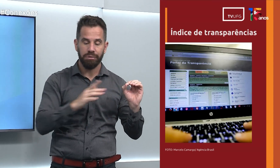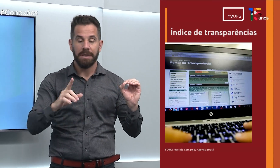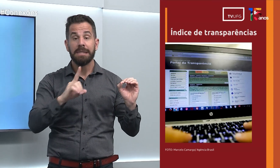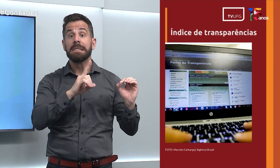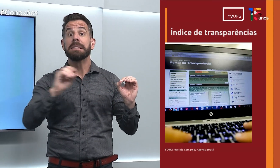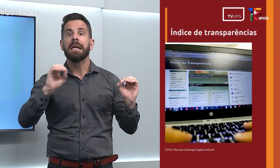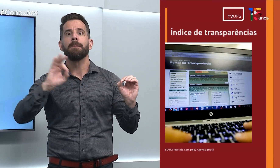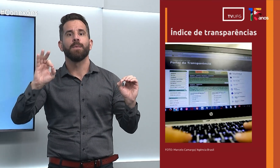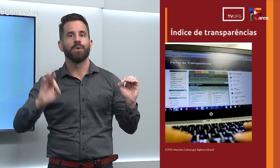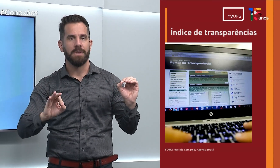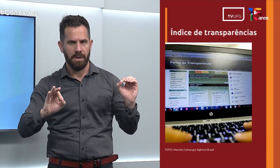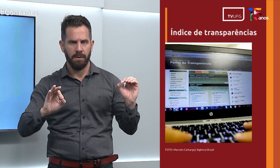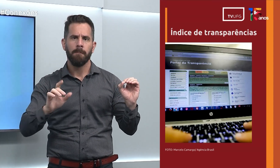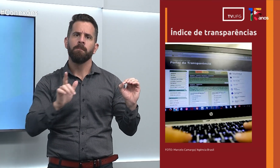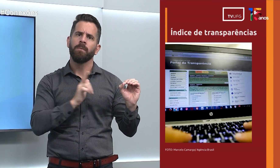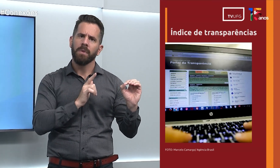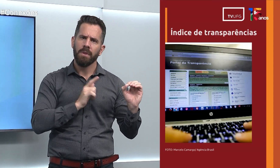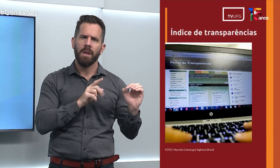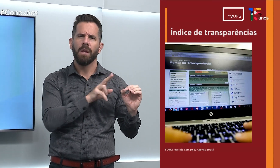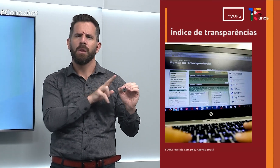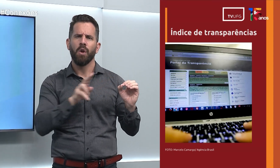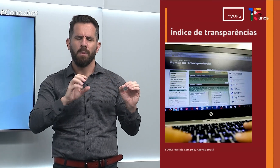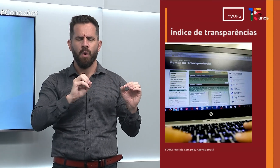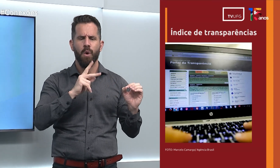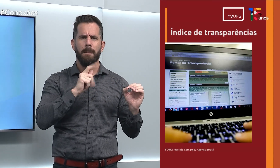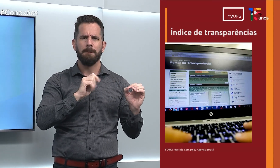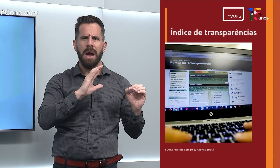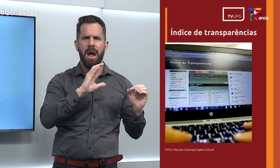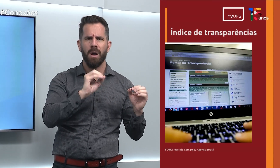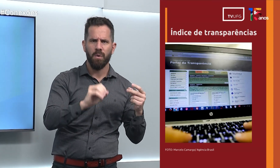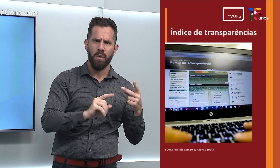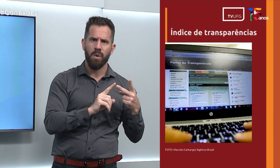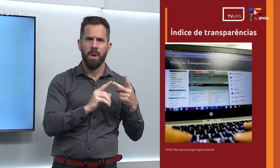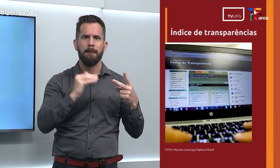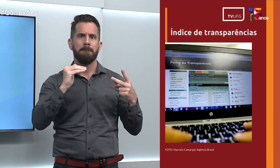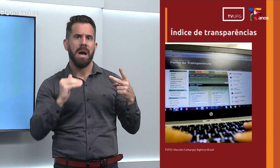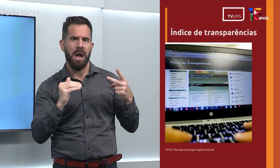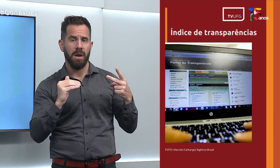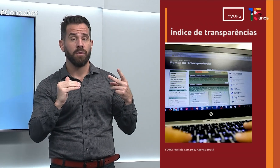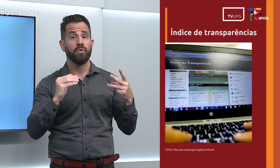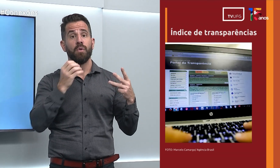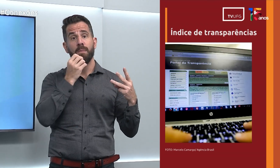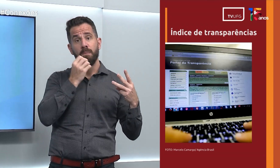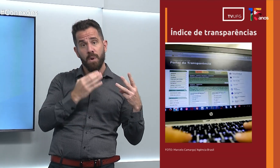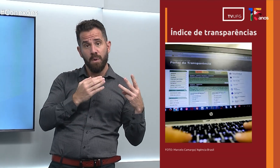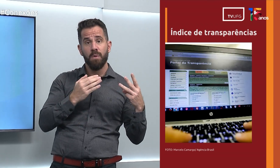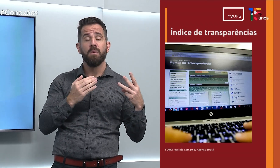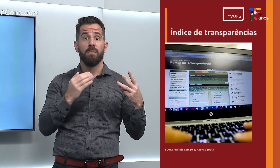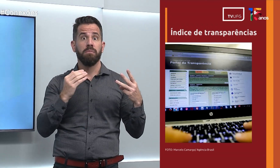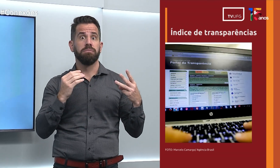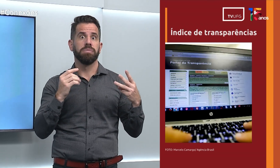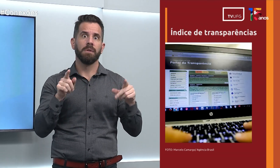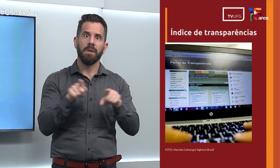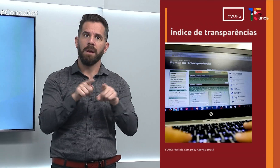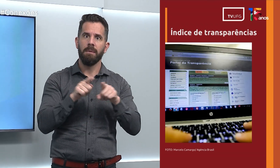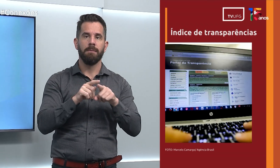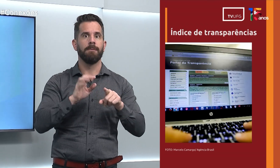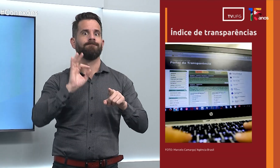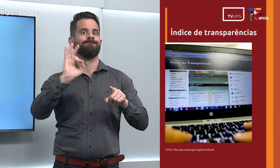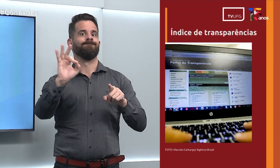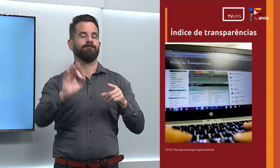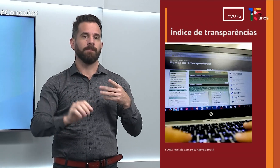níveis: opaco, baixo, médio, bom, e alto. São Paulo